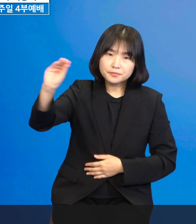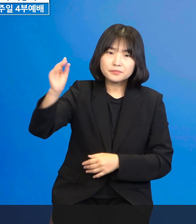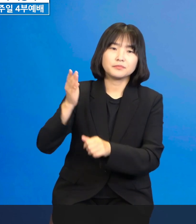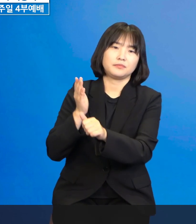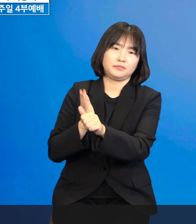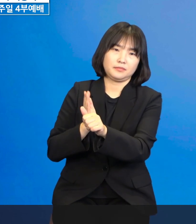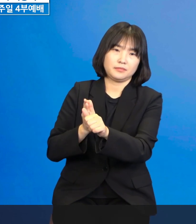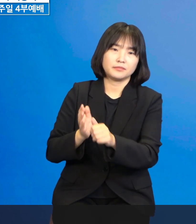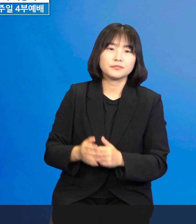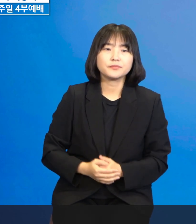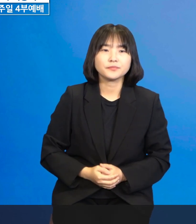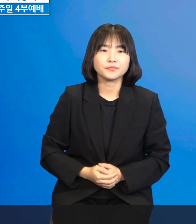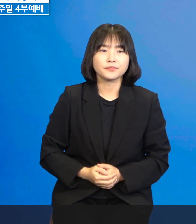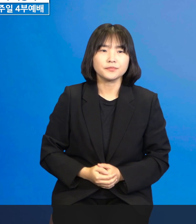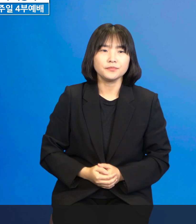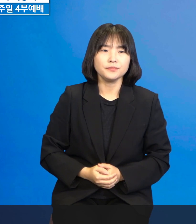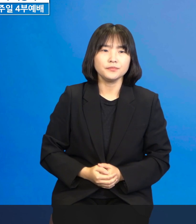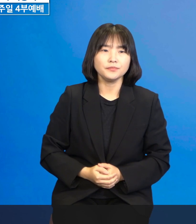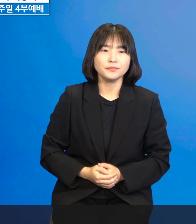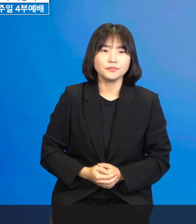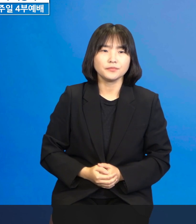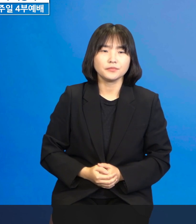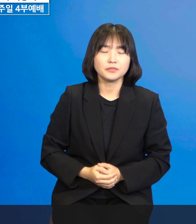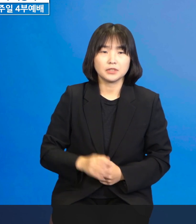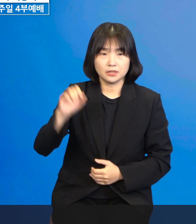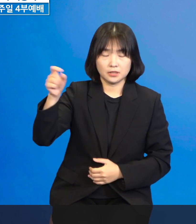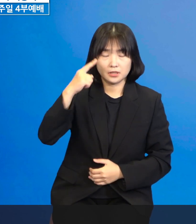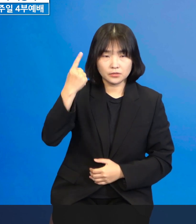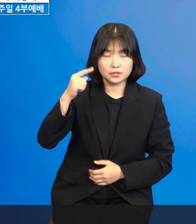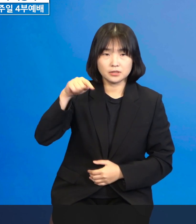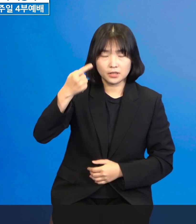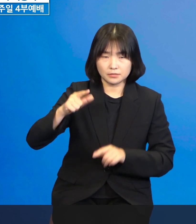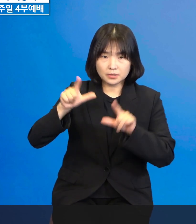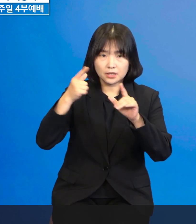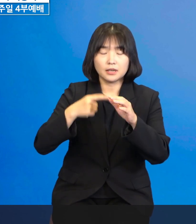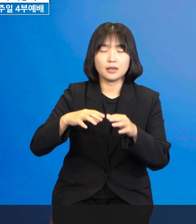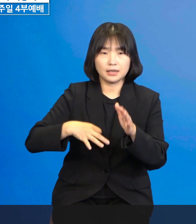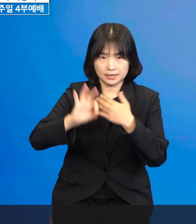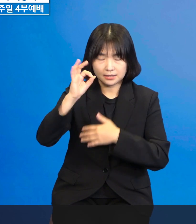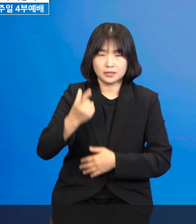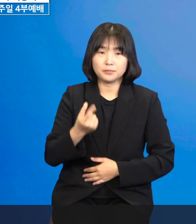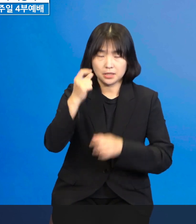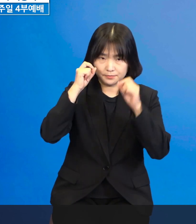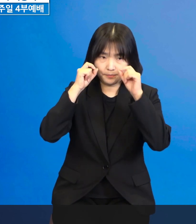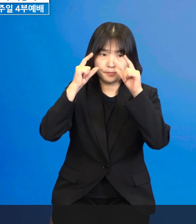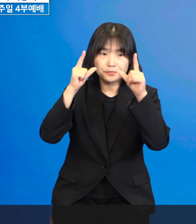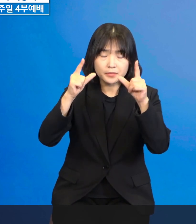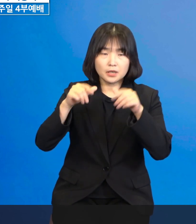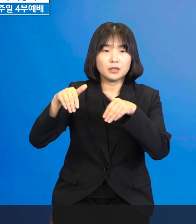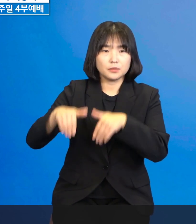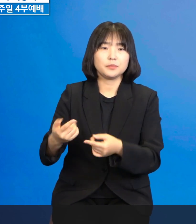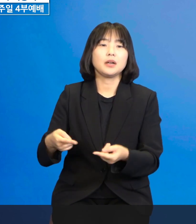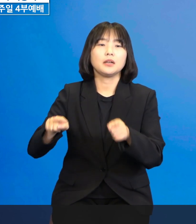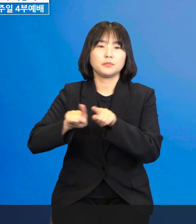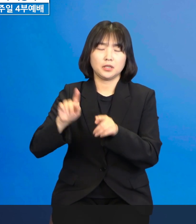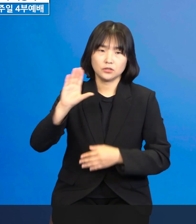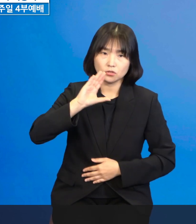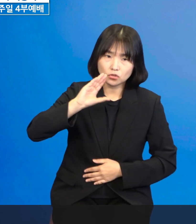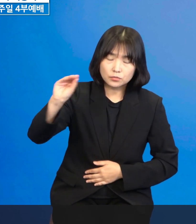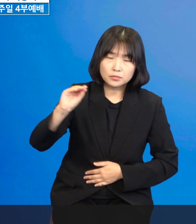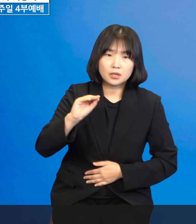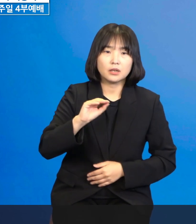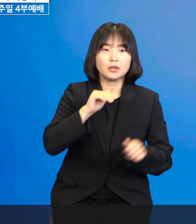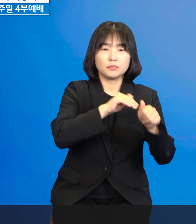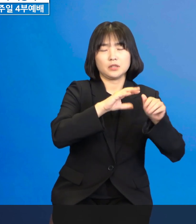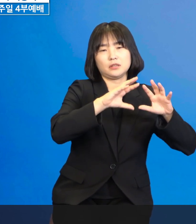해가 뜨는 대로 떠나도록 하시오. 그리하여 다윗은 다음날 아침에 일찍 일어나 부하들과 함께